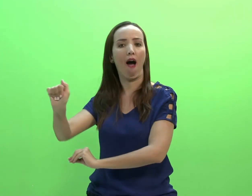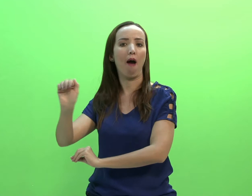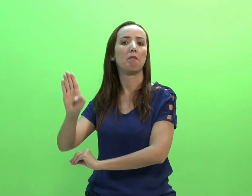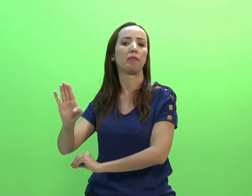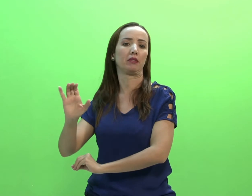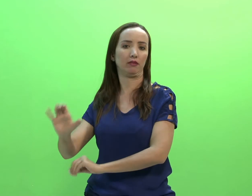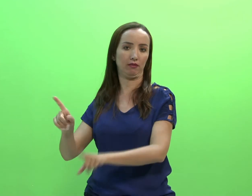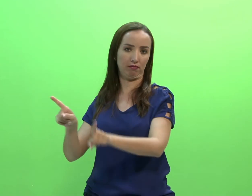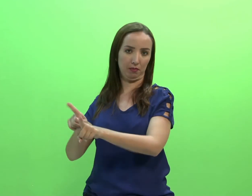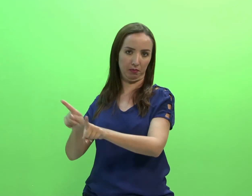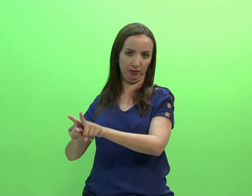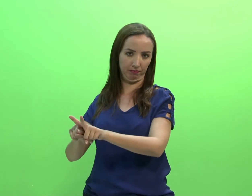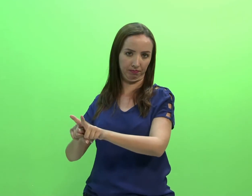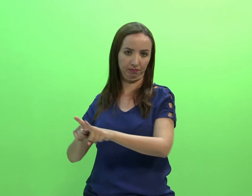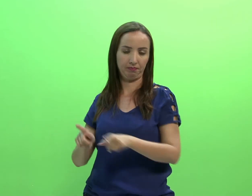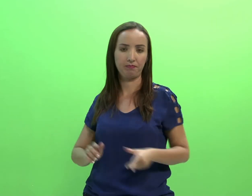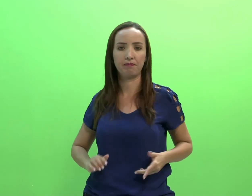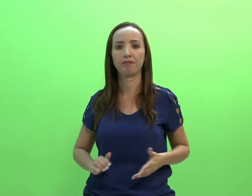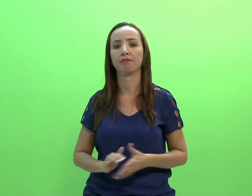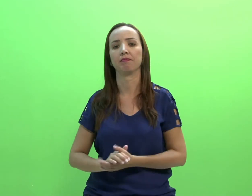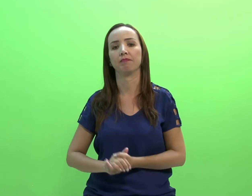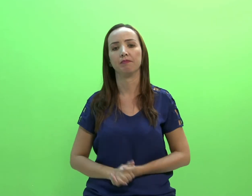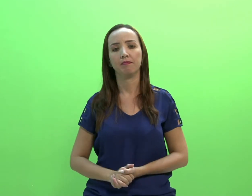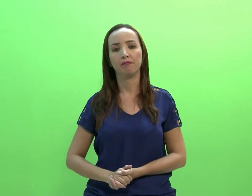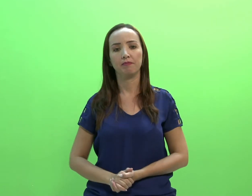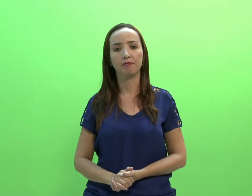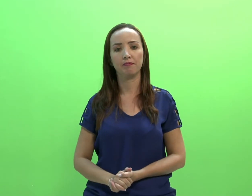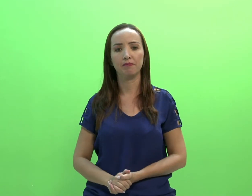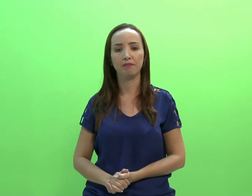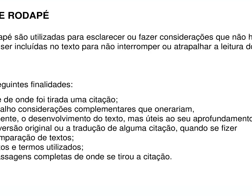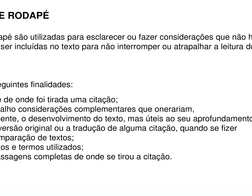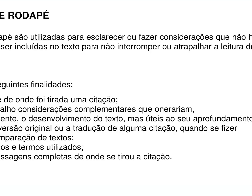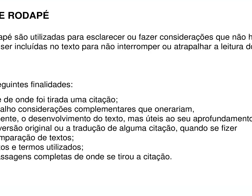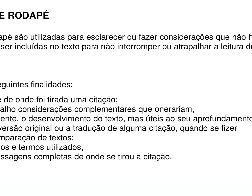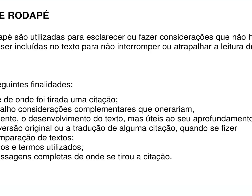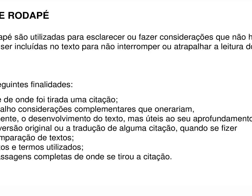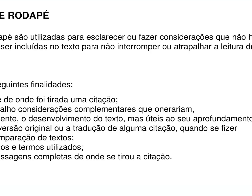Então, na referência, você vai colocar A, B, C também.